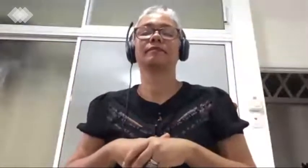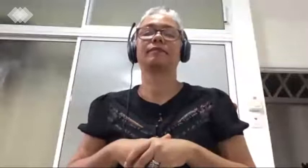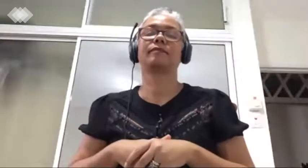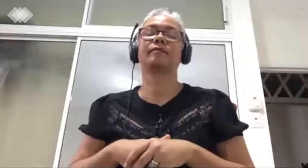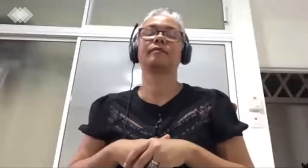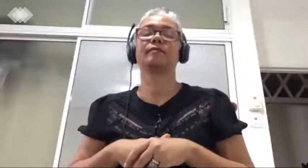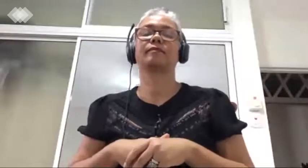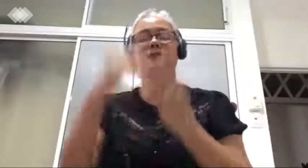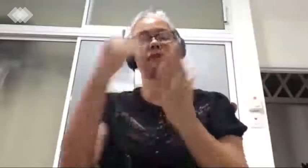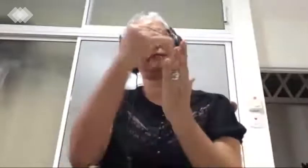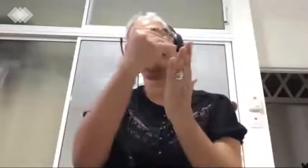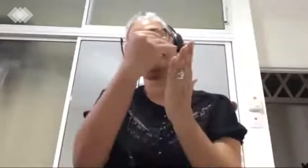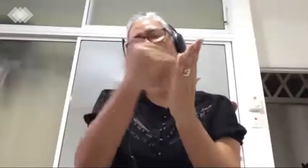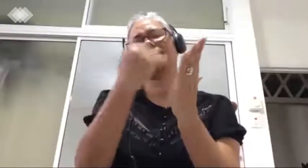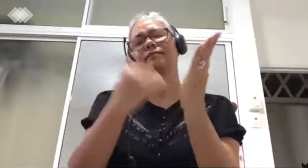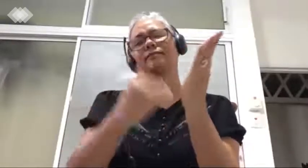algunos elementos,